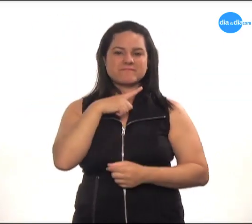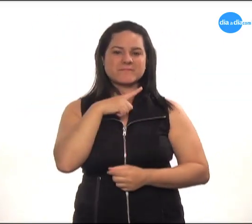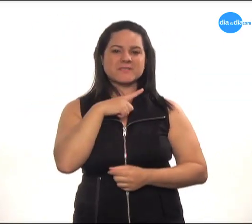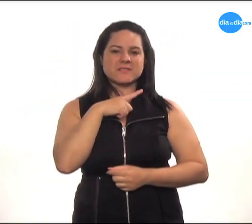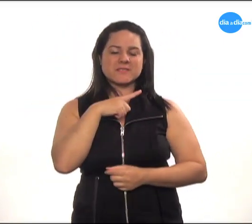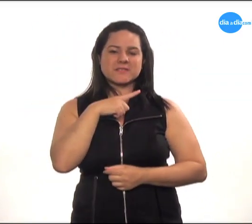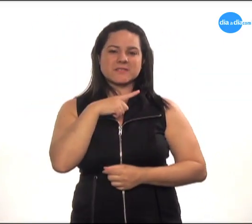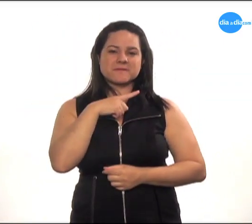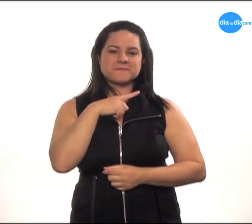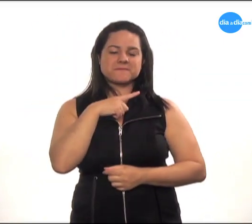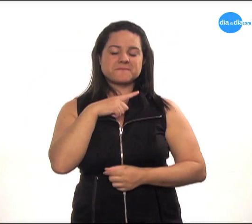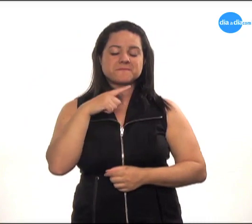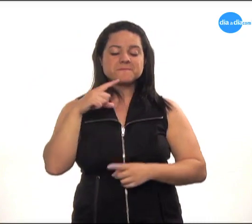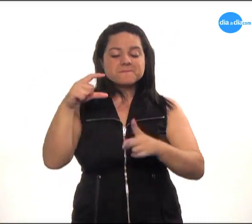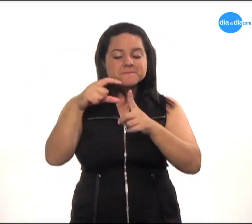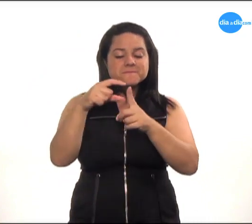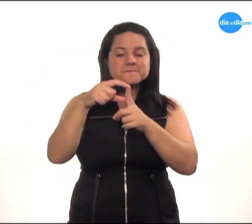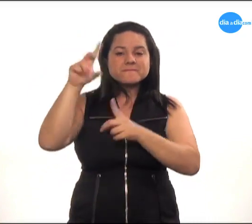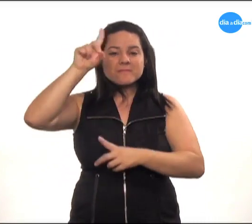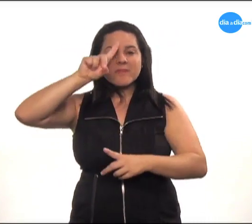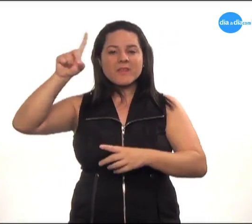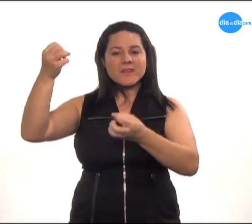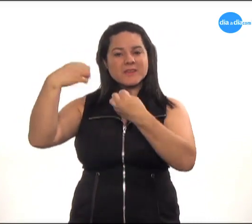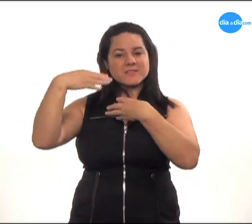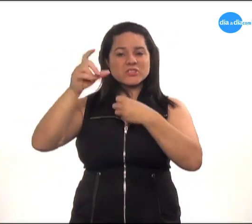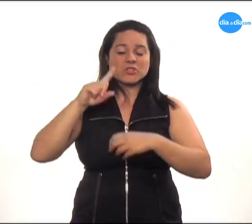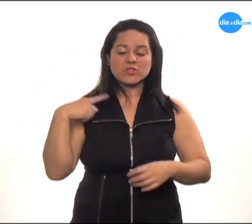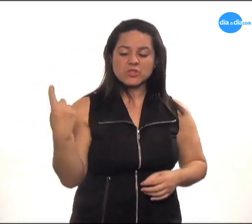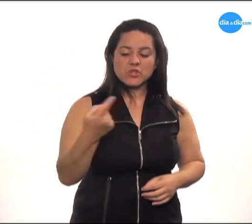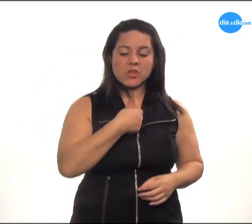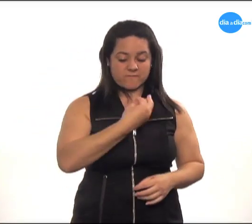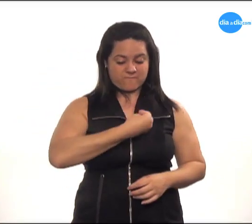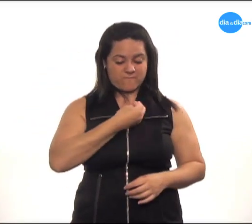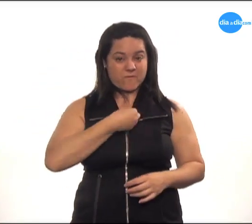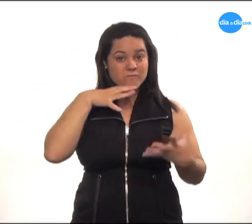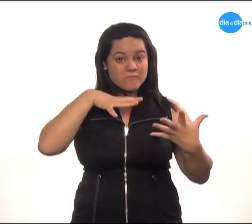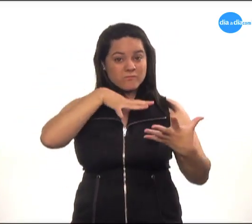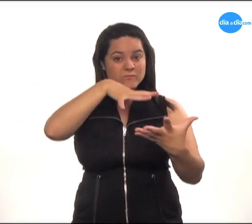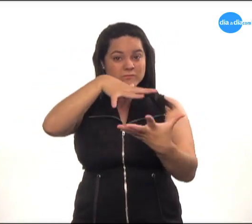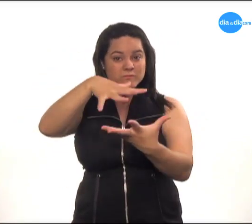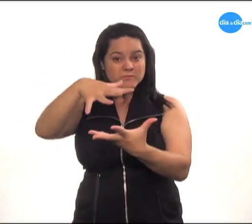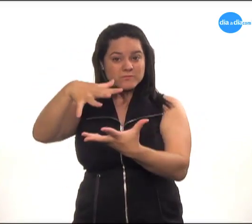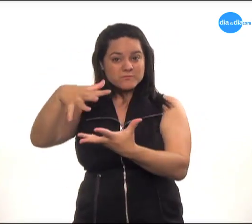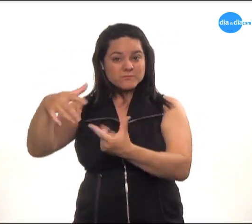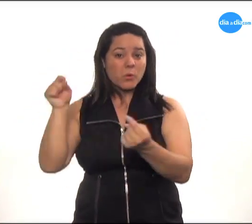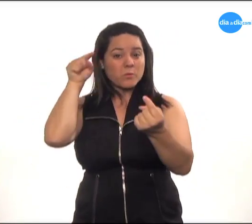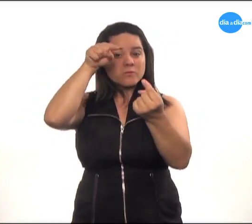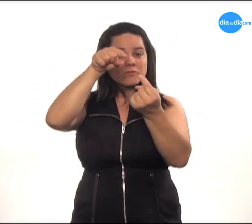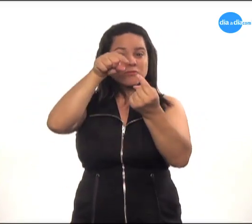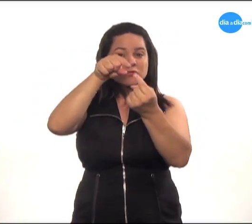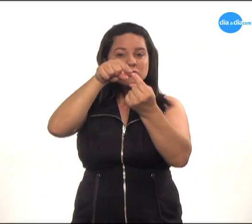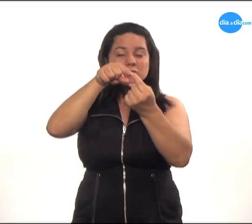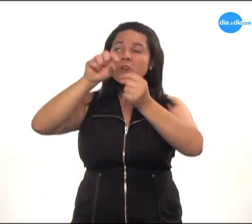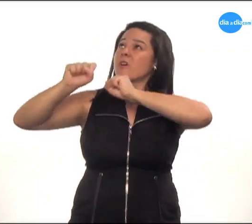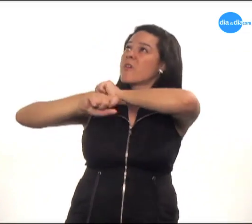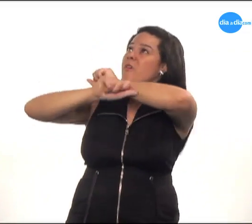A palavra de Deus vai ensinar que nós estamos nesse mundo para glorificar o Pai.